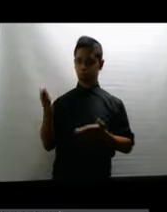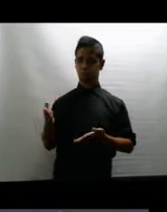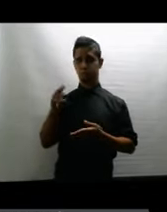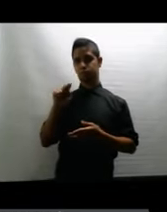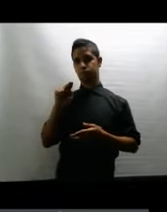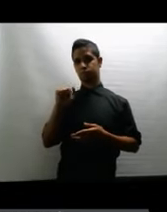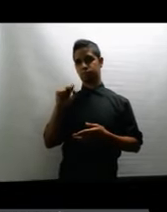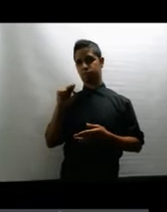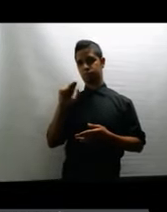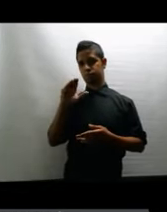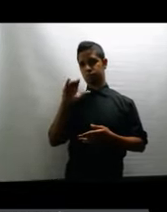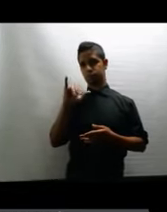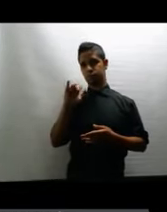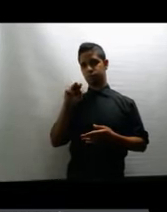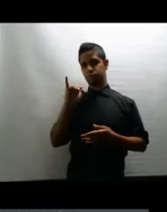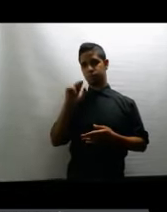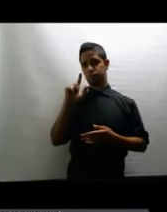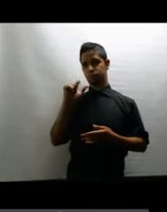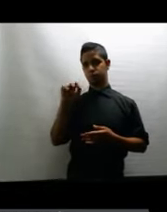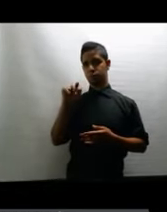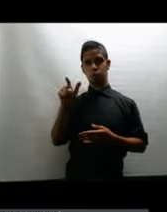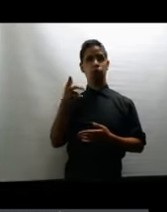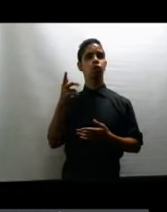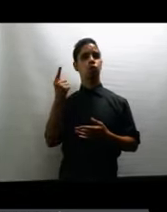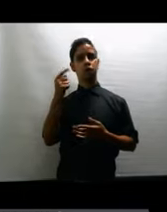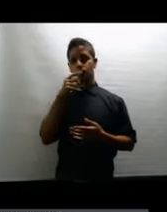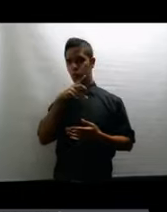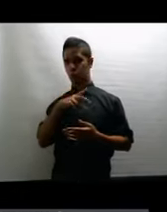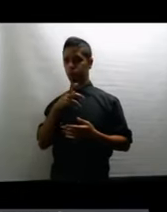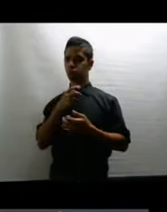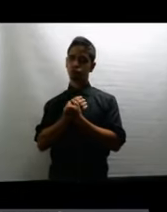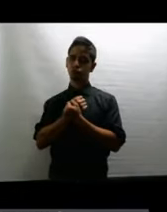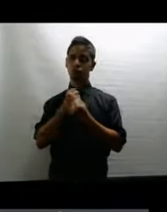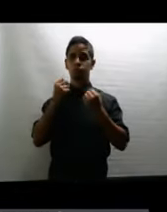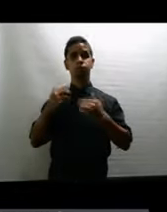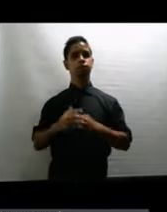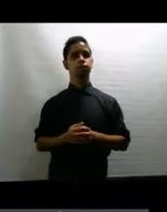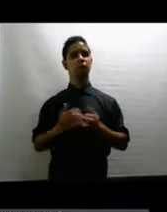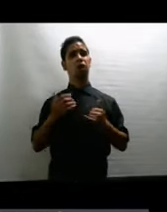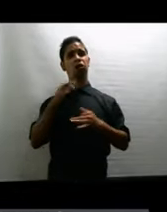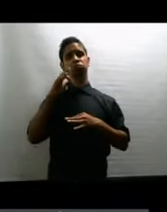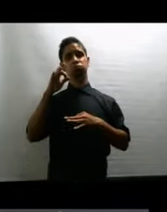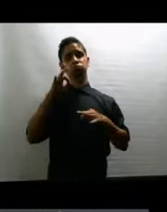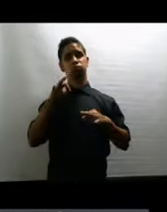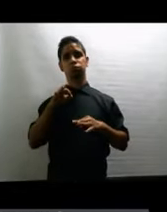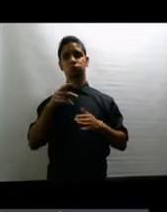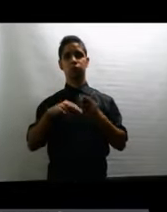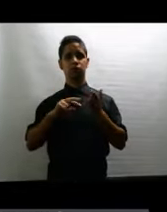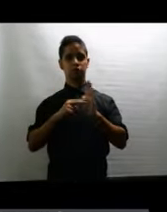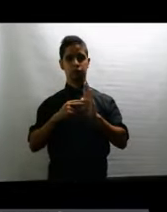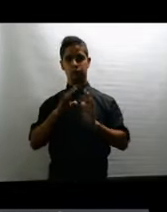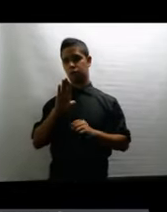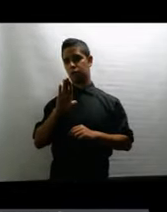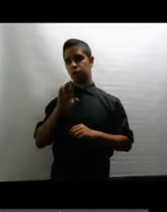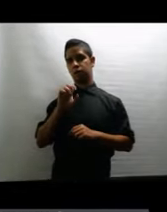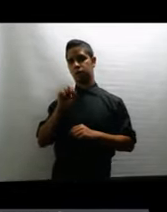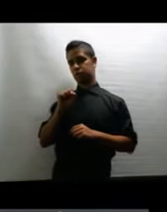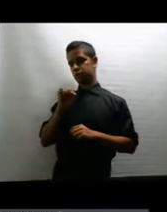Ok, dime tú. A una de las querendonas de Arte Fusión. ¿Qué bueno, es, Javier, ¿qué es simbiosis?